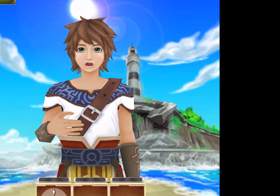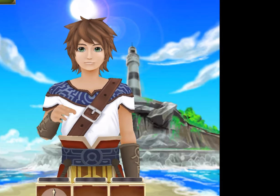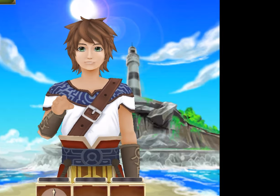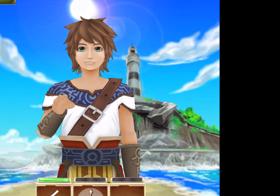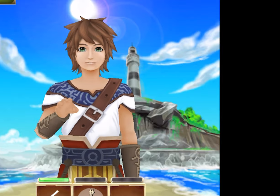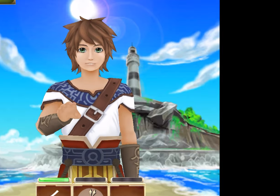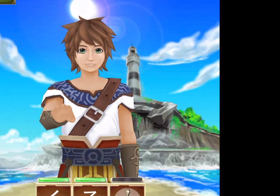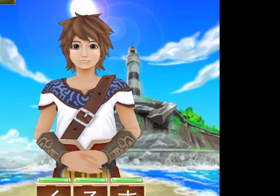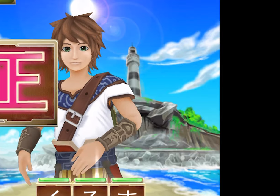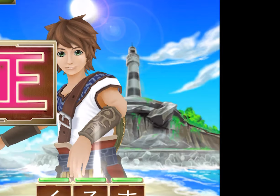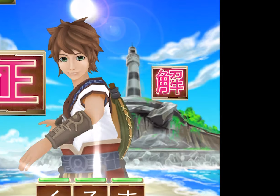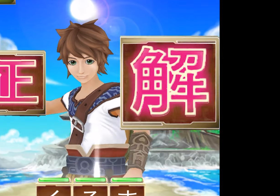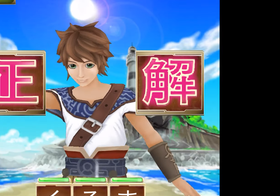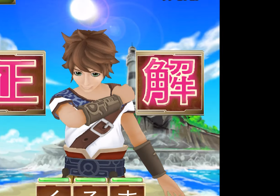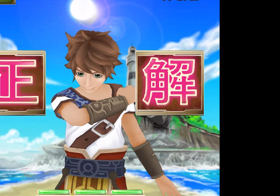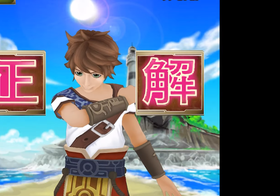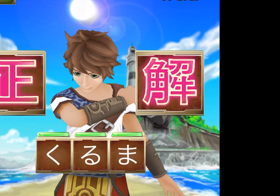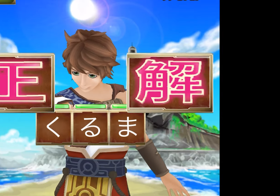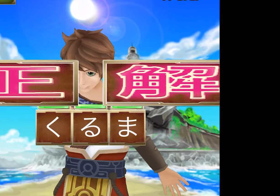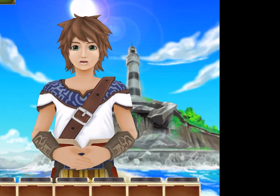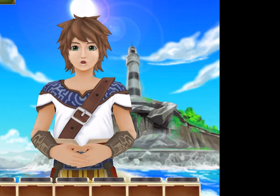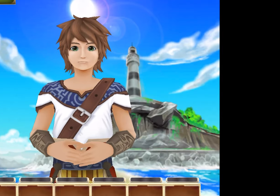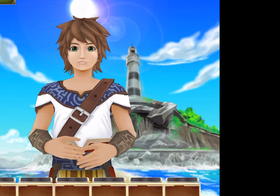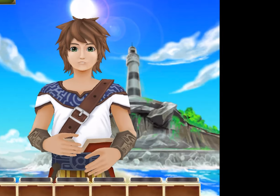車うわあったすげー